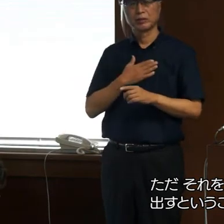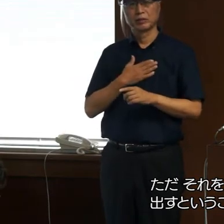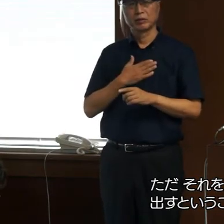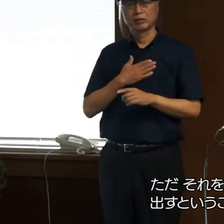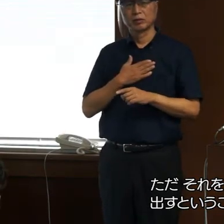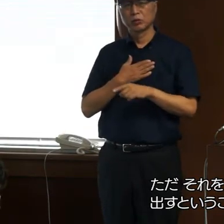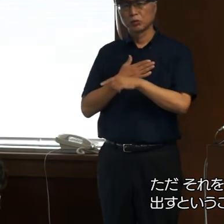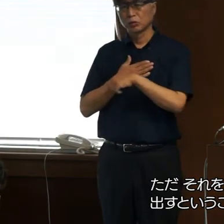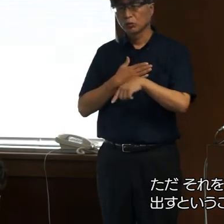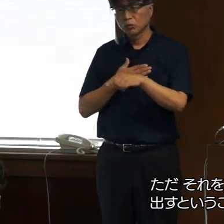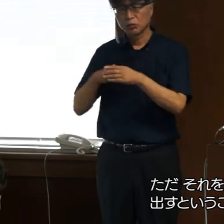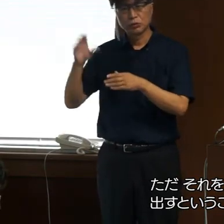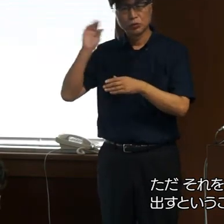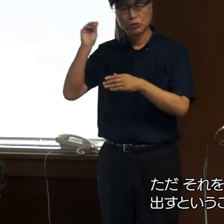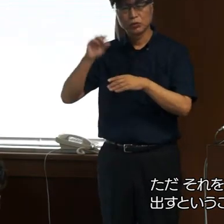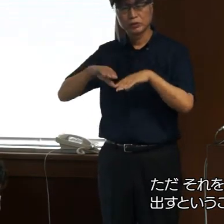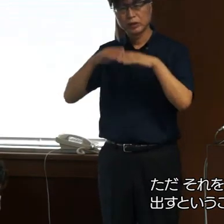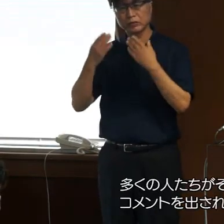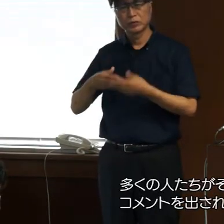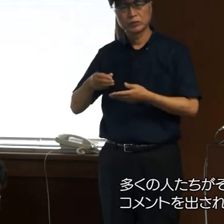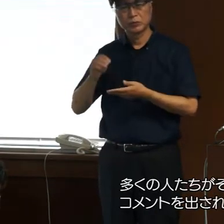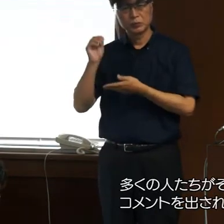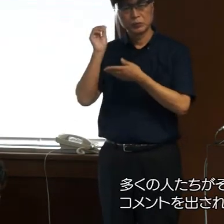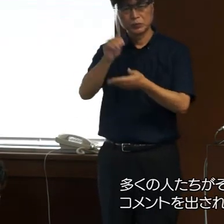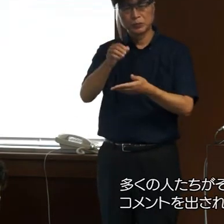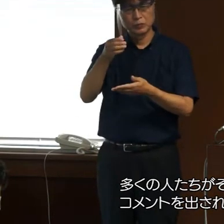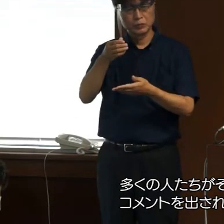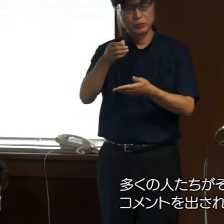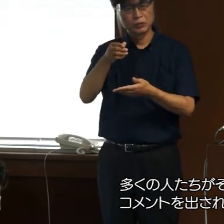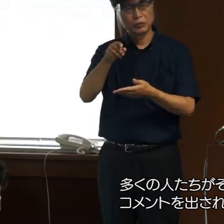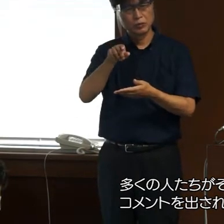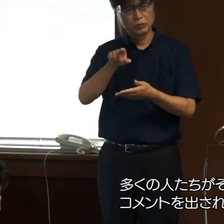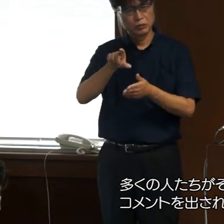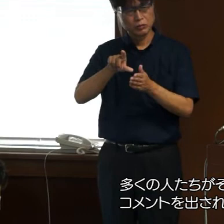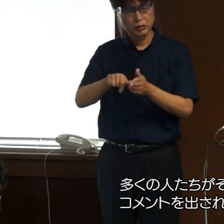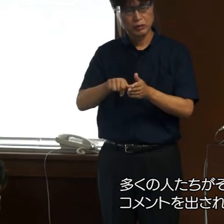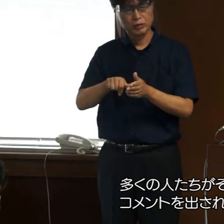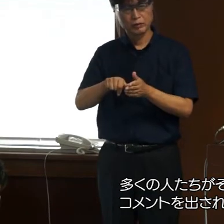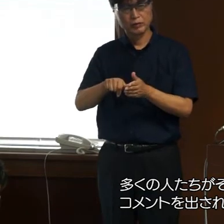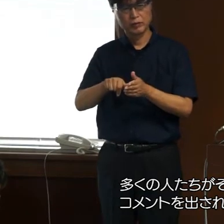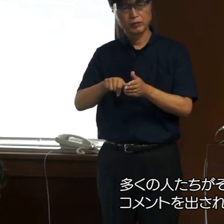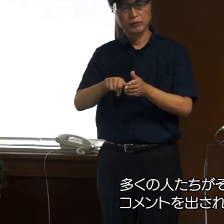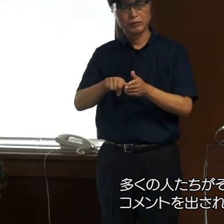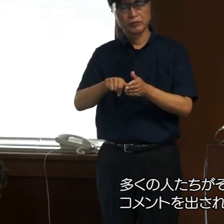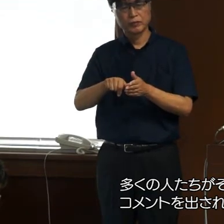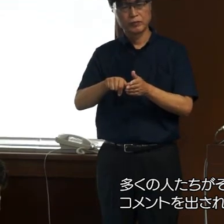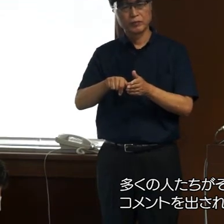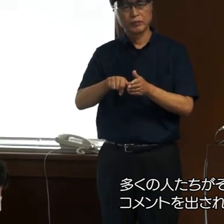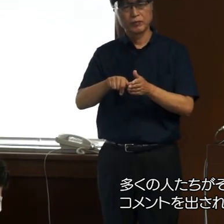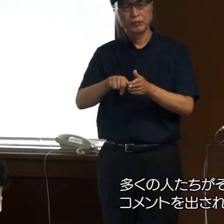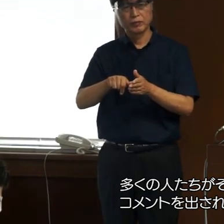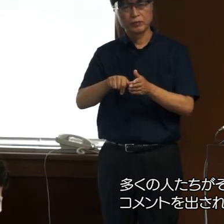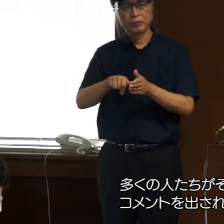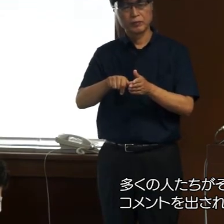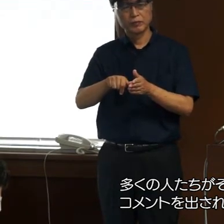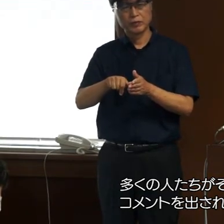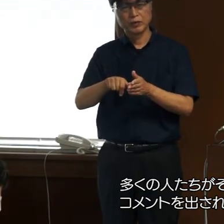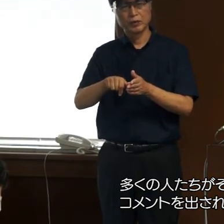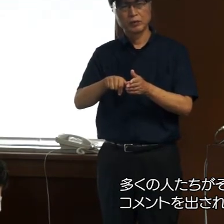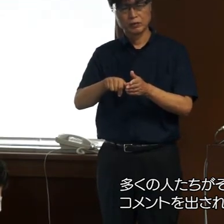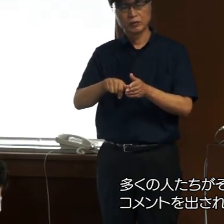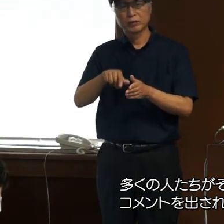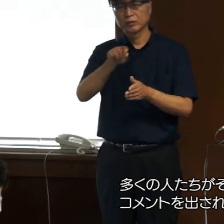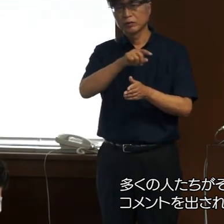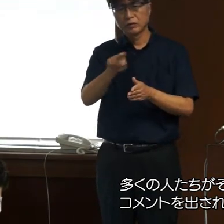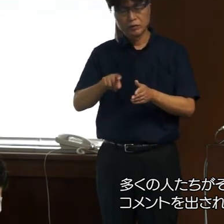じゃあ全て例えば出すということになると、もう多くの人たちがそこに対して殺到したこう、コメントを出